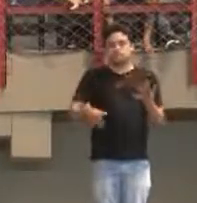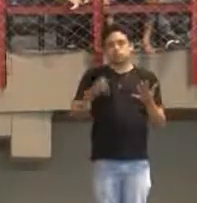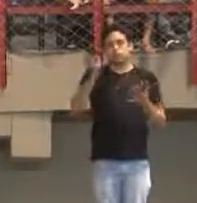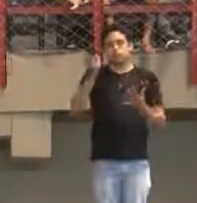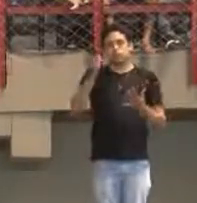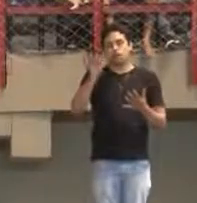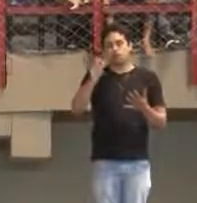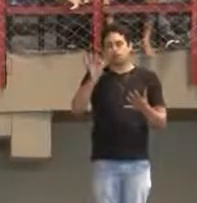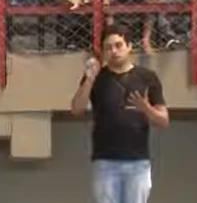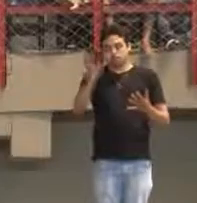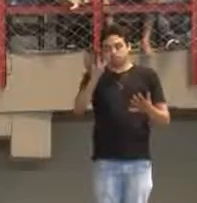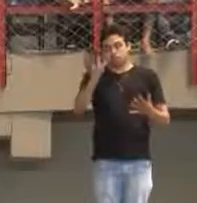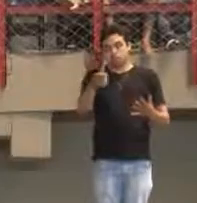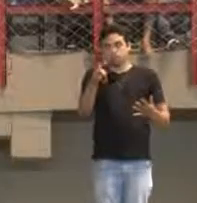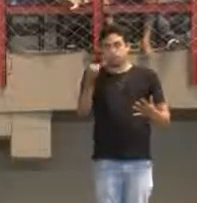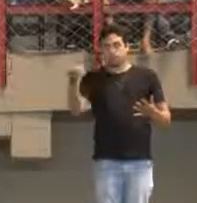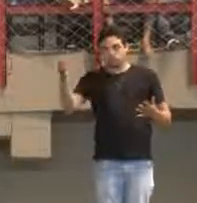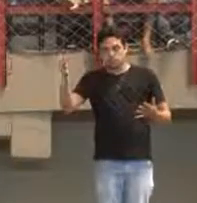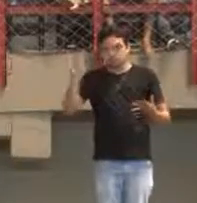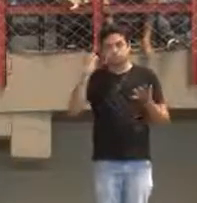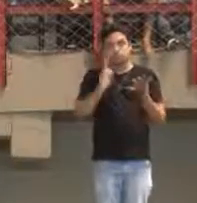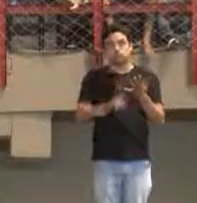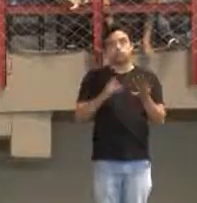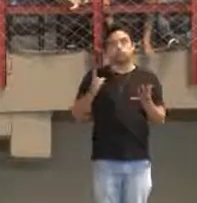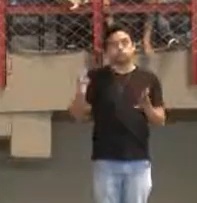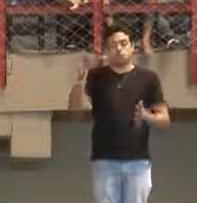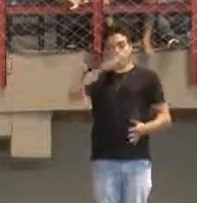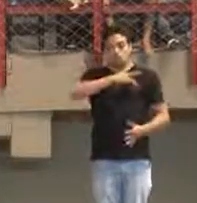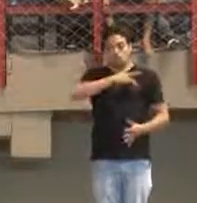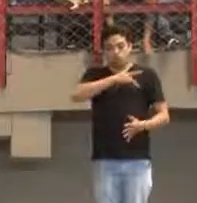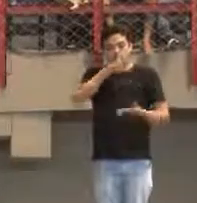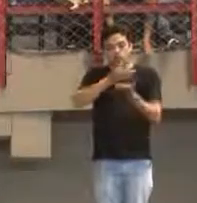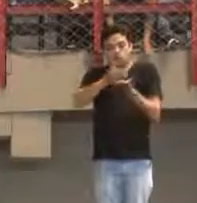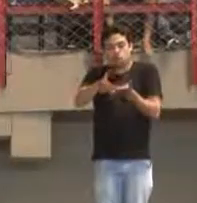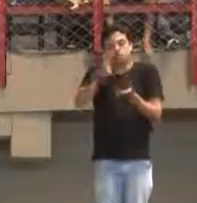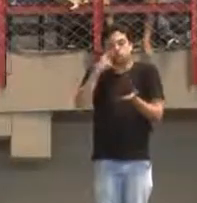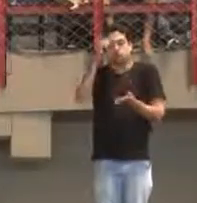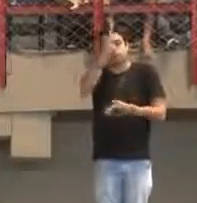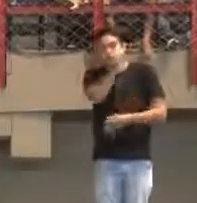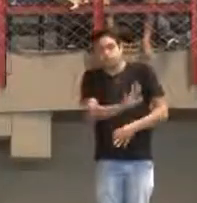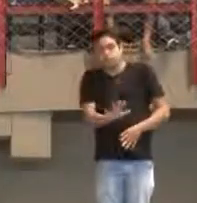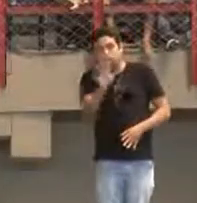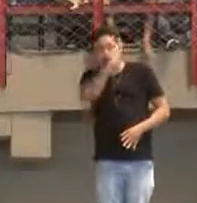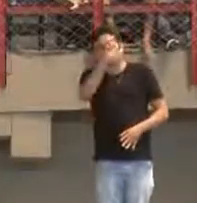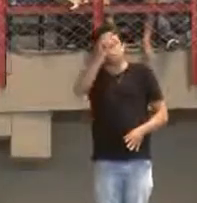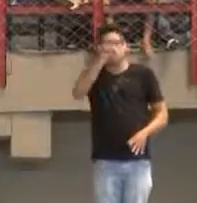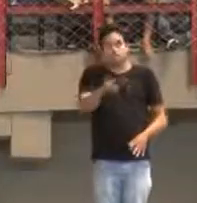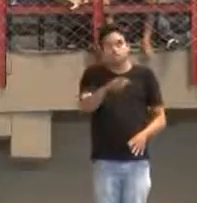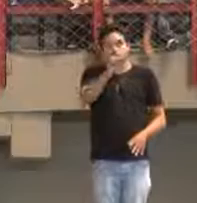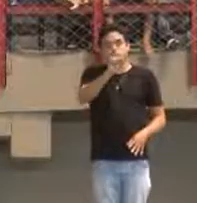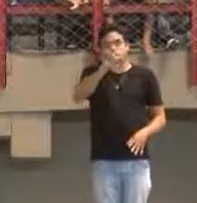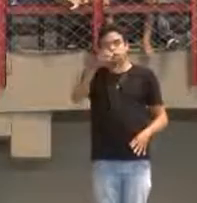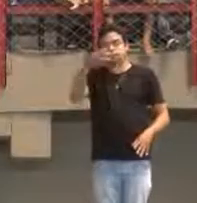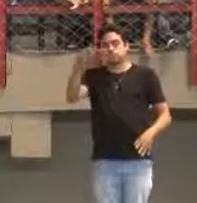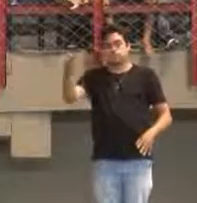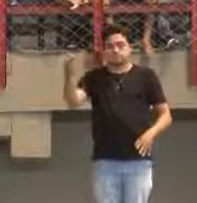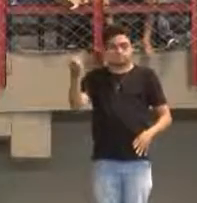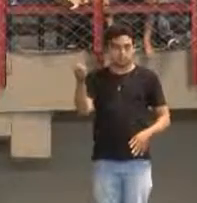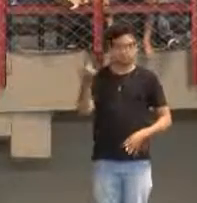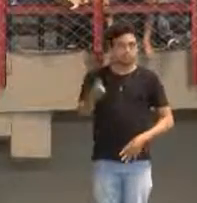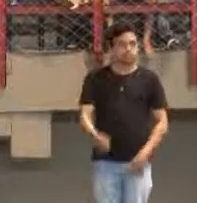arca de 1700 poesia romântica aí você começa a analisar o Brasil 1836